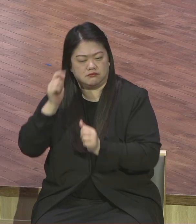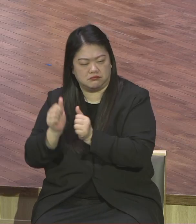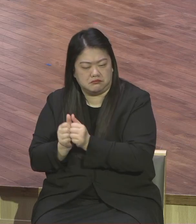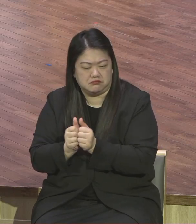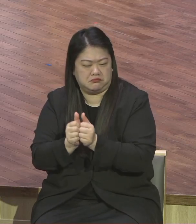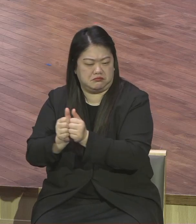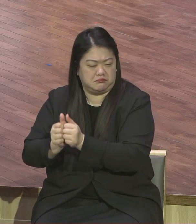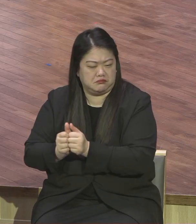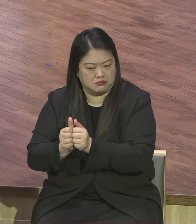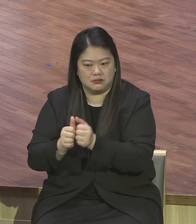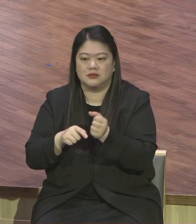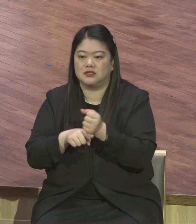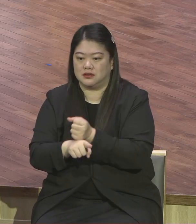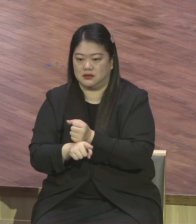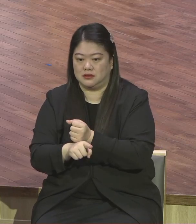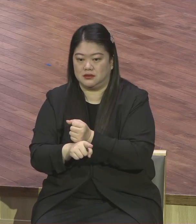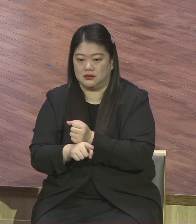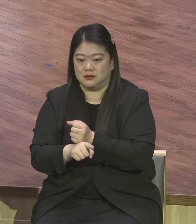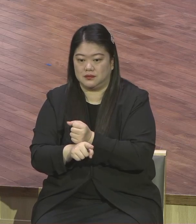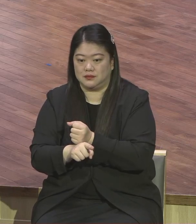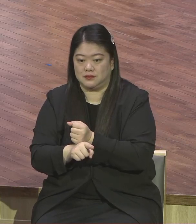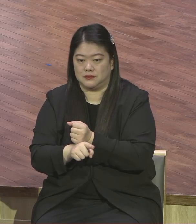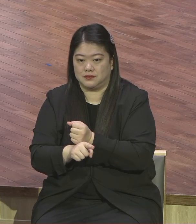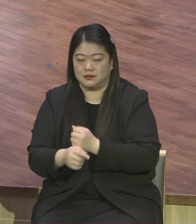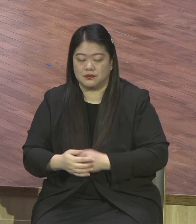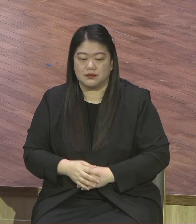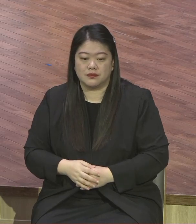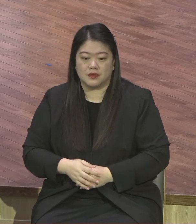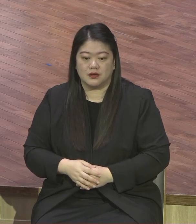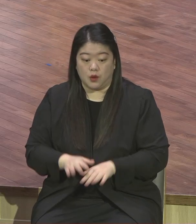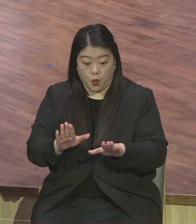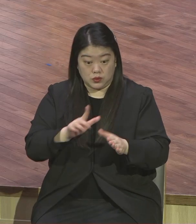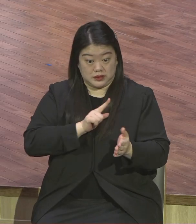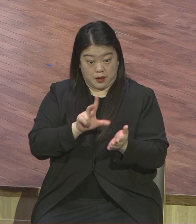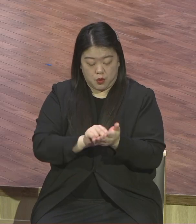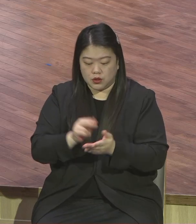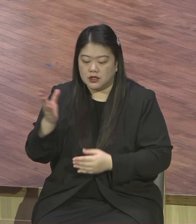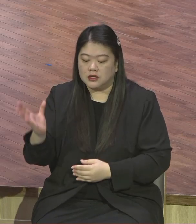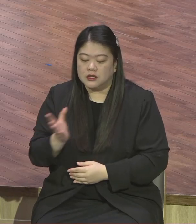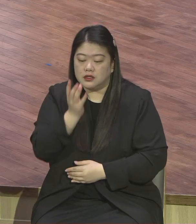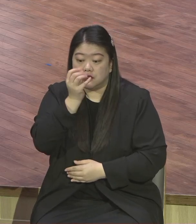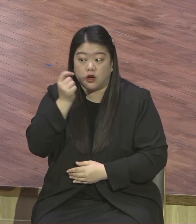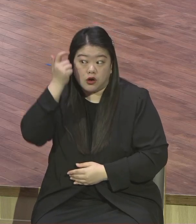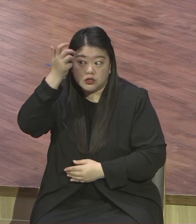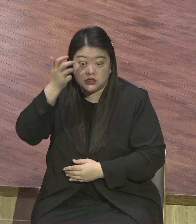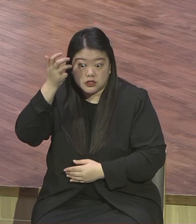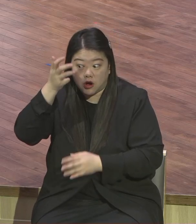그래서 성령의 사람이 아니고는 예배할 수가 없어요.